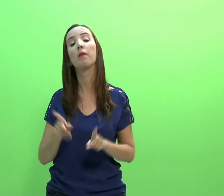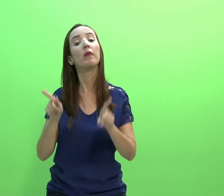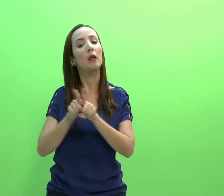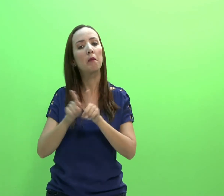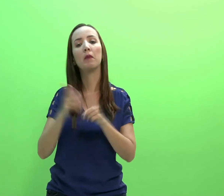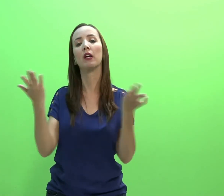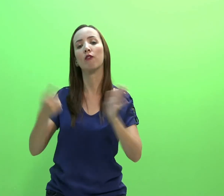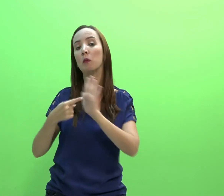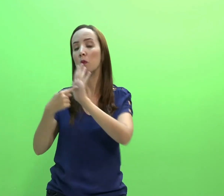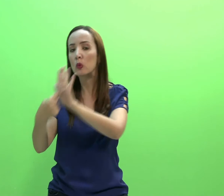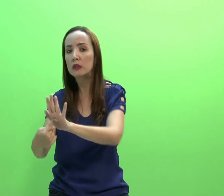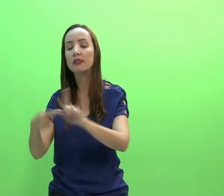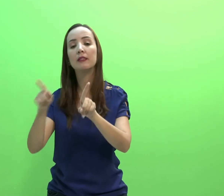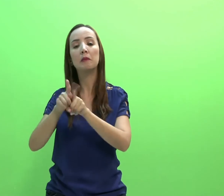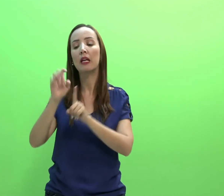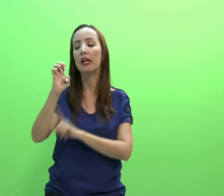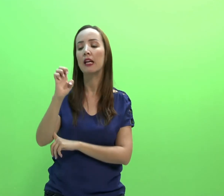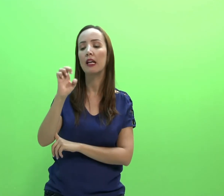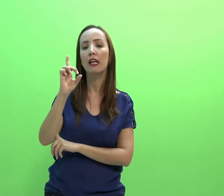isso. Vamos mostrar aqui